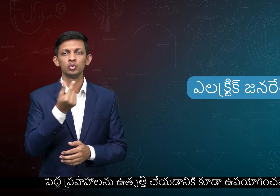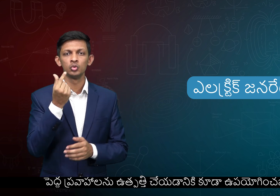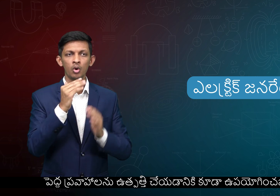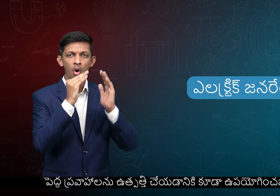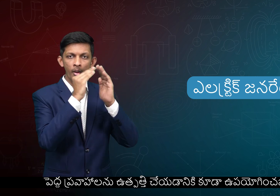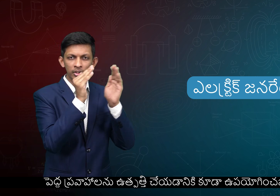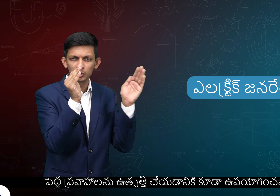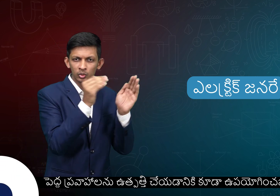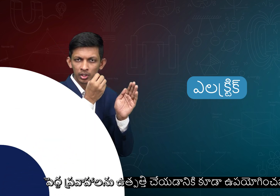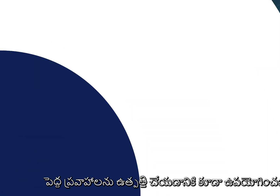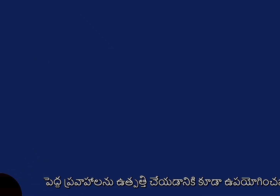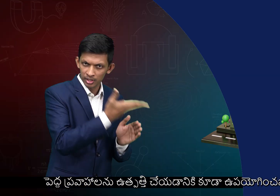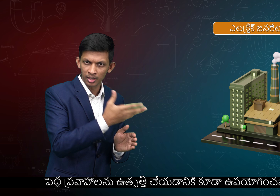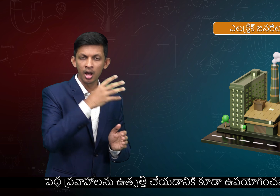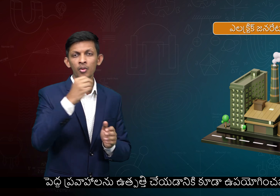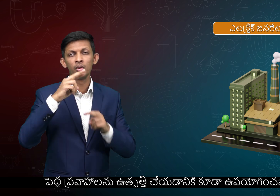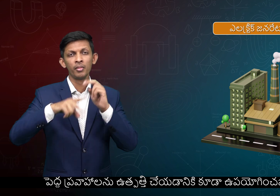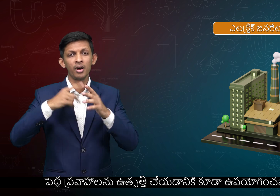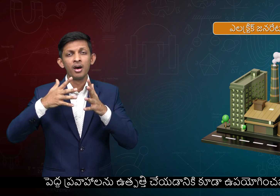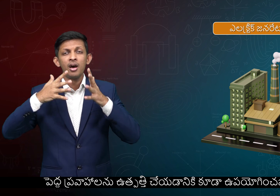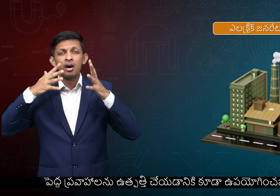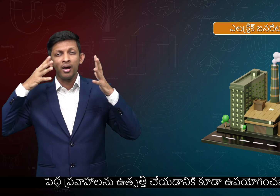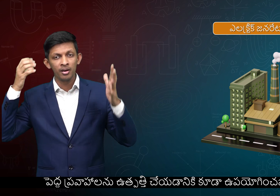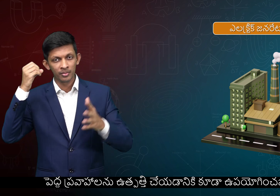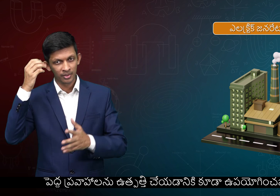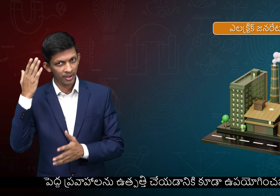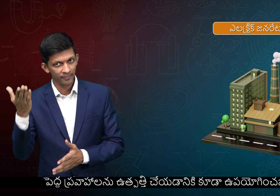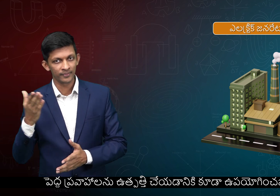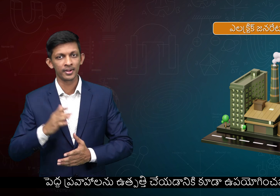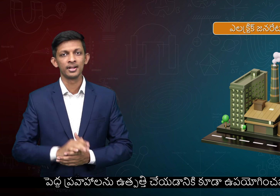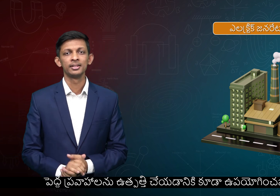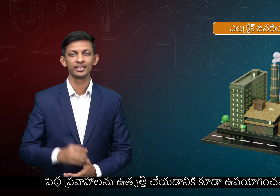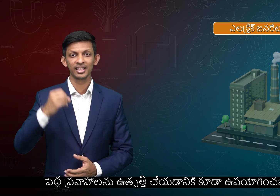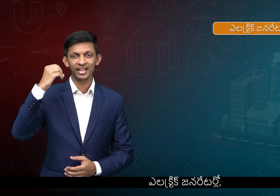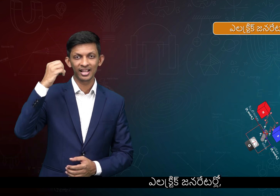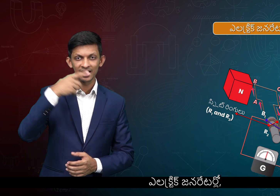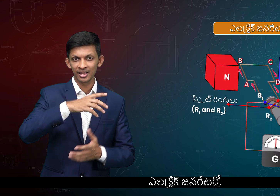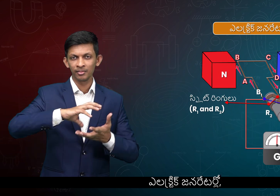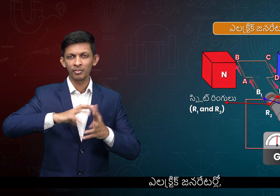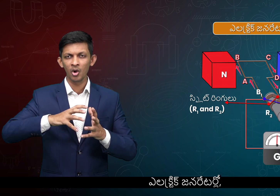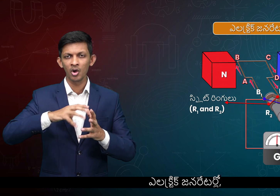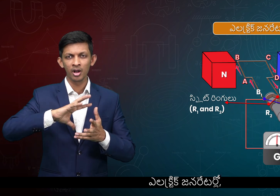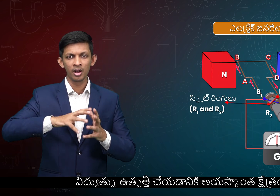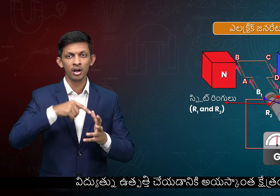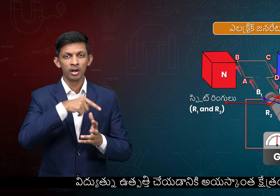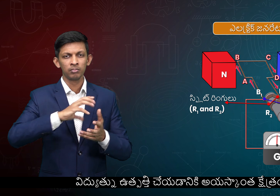చేయడానికి కూడా ఉపయోగించబడుతుంది. ఎలక్ట్రిక్ జనరేటర్లో విద్యుత్